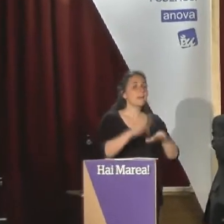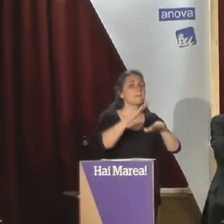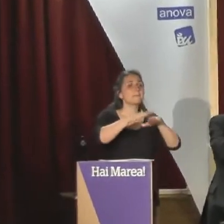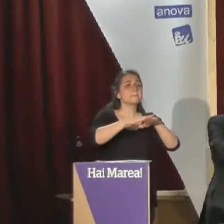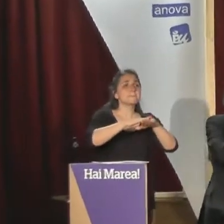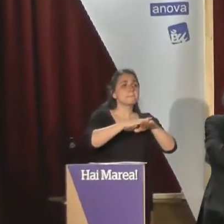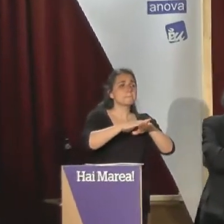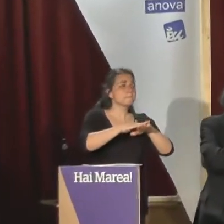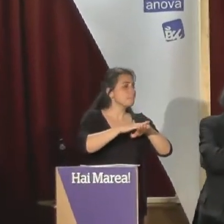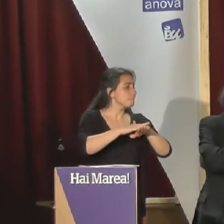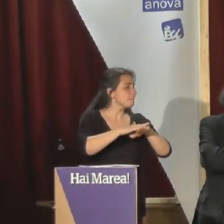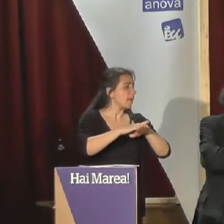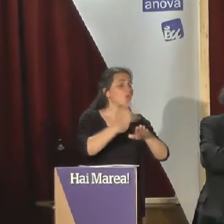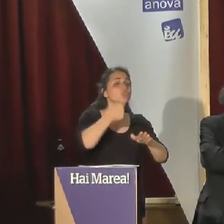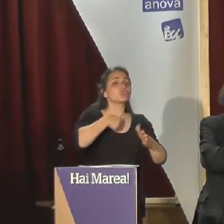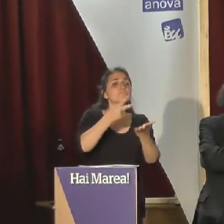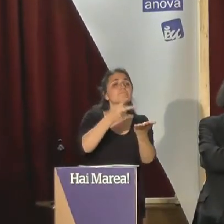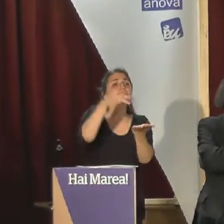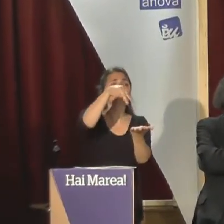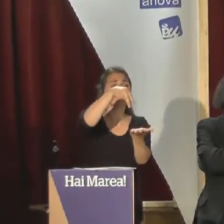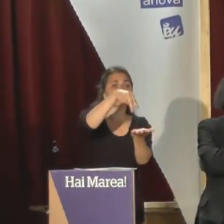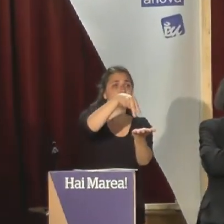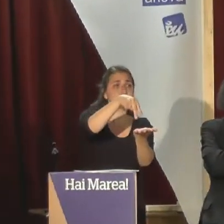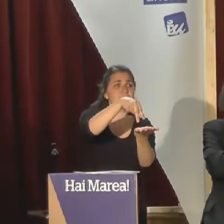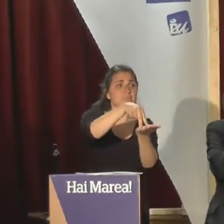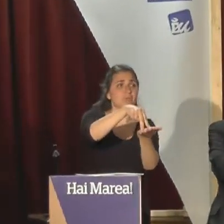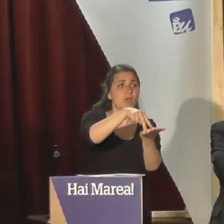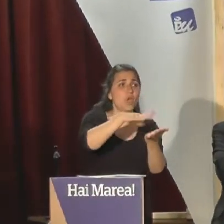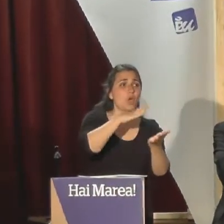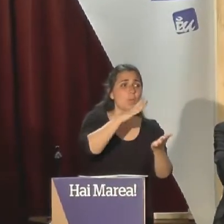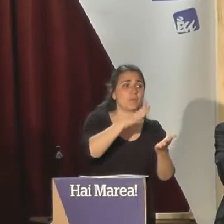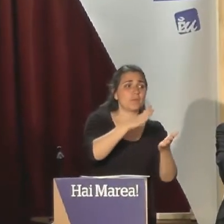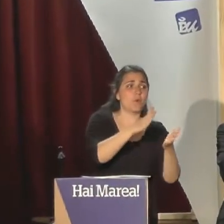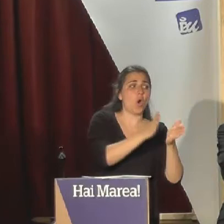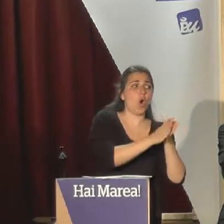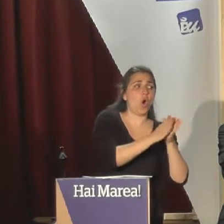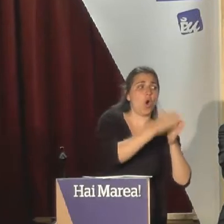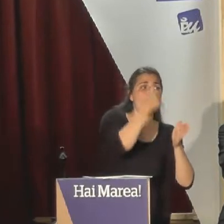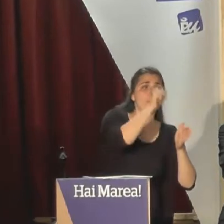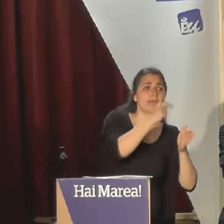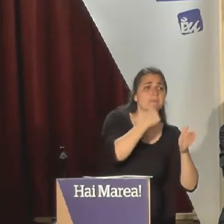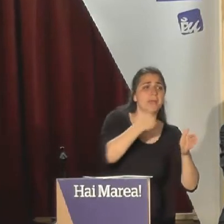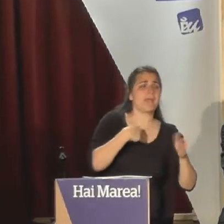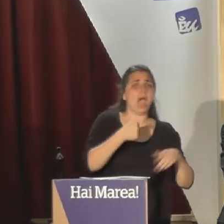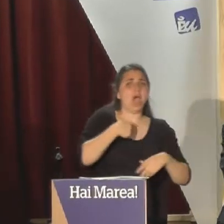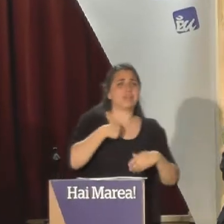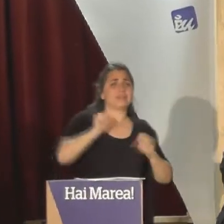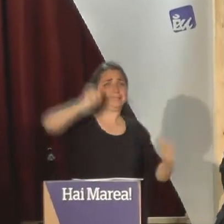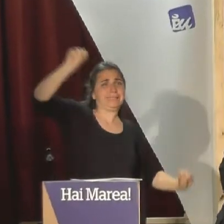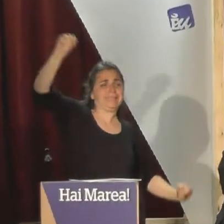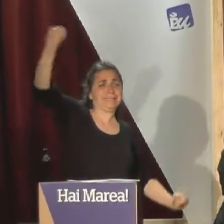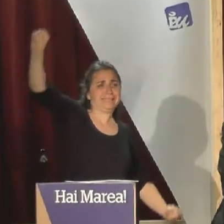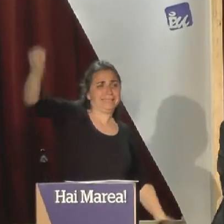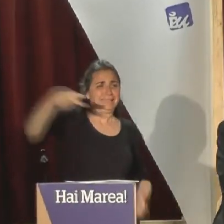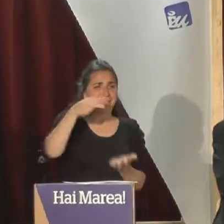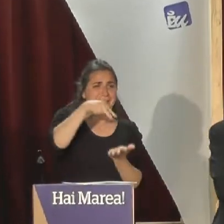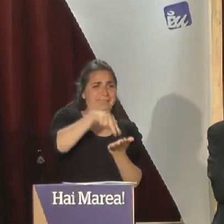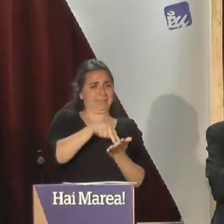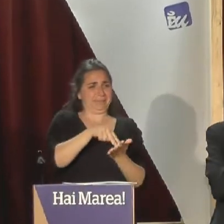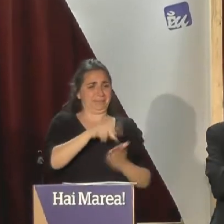Disculpademe, eu poñome en pé non polo que decía Moncho, senón para estirar o corpo. Senón